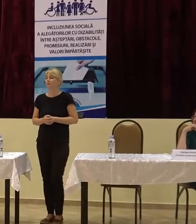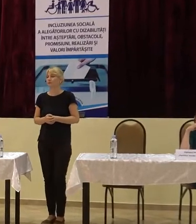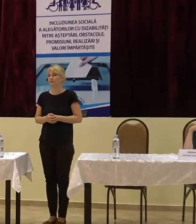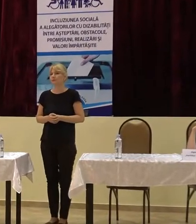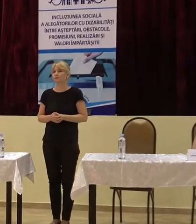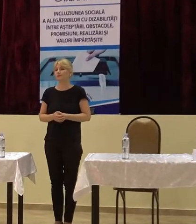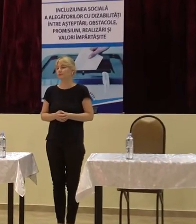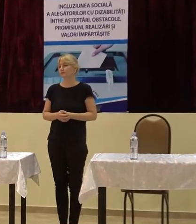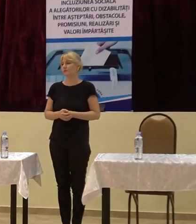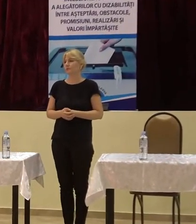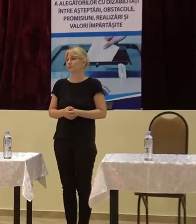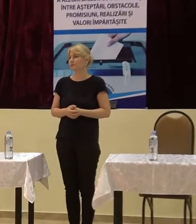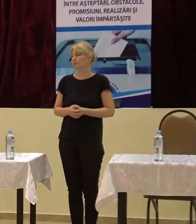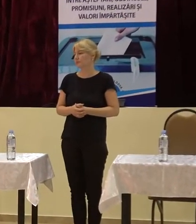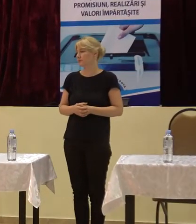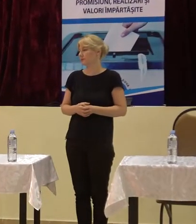întrebarea.